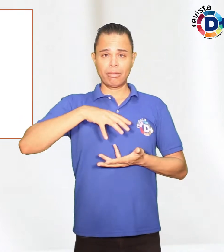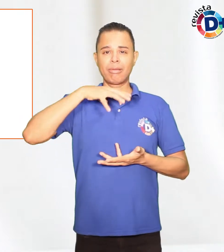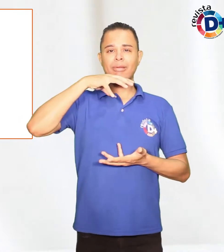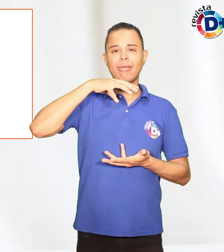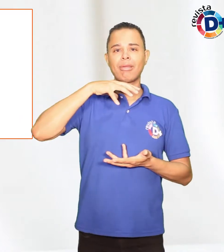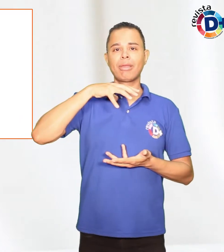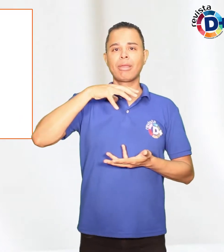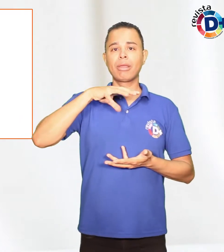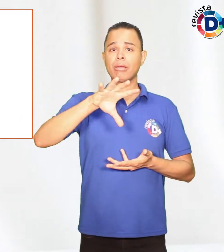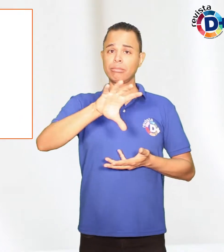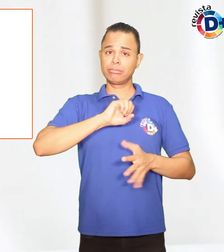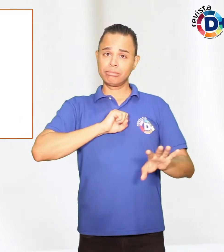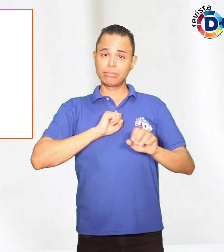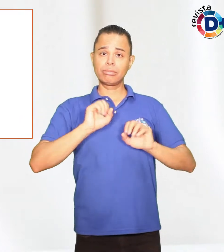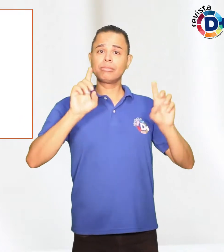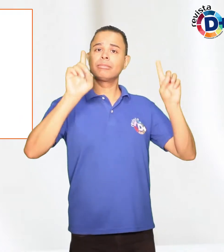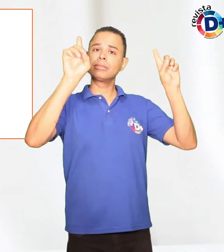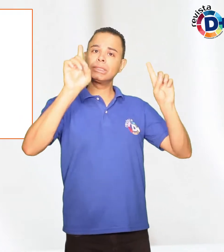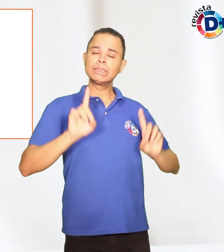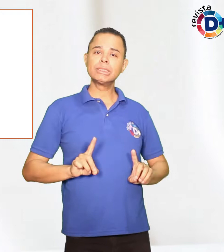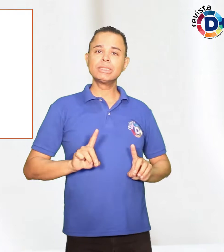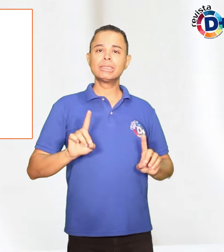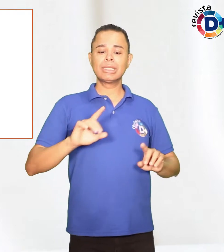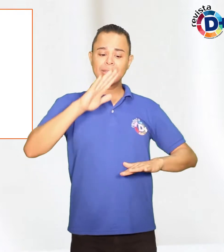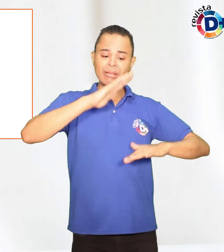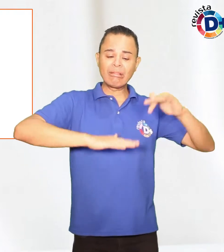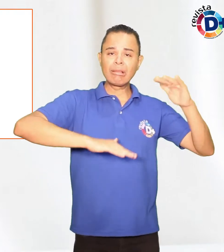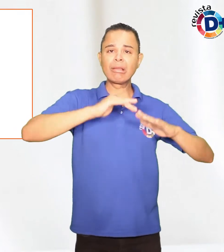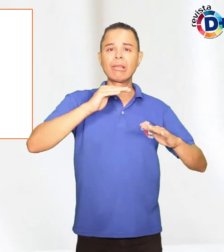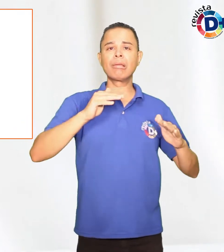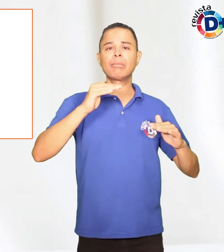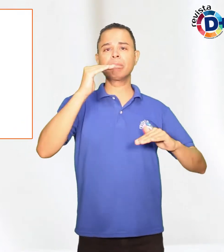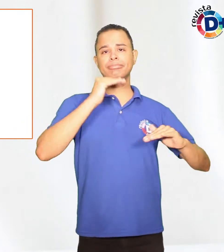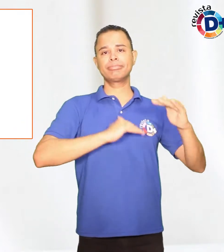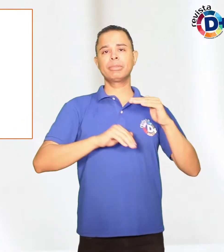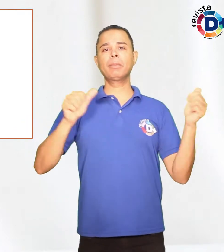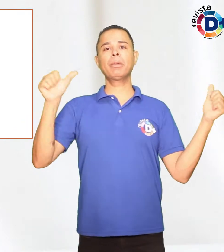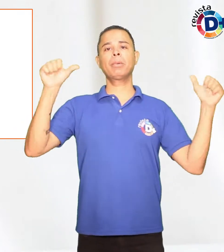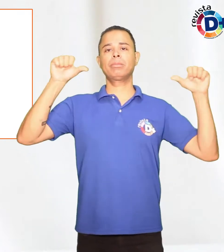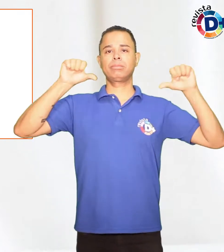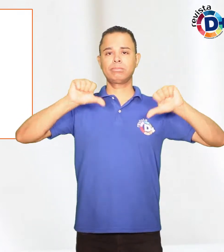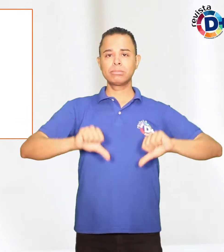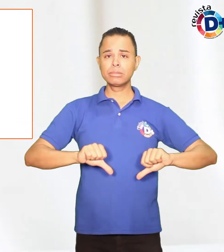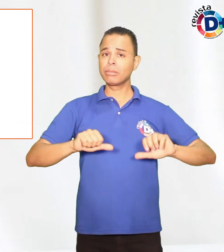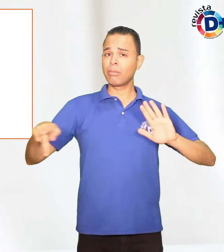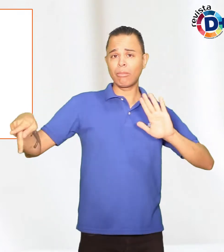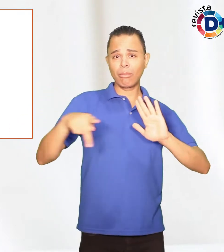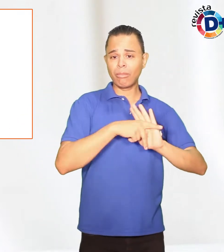de deficiências e perdas de habilidades comuns na população geriátrica